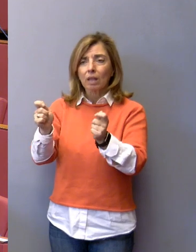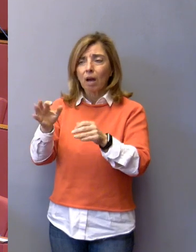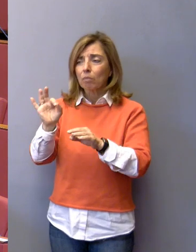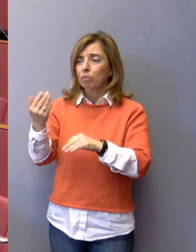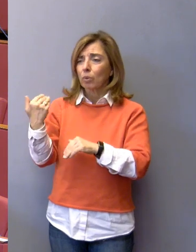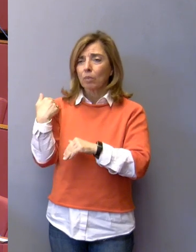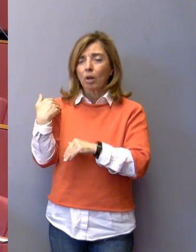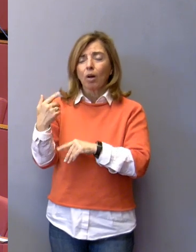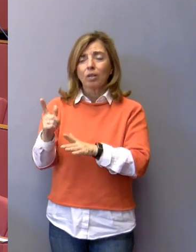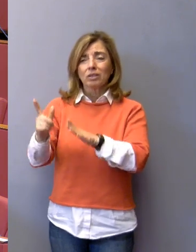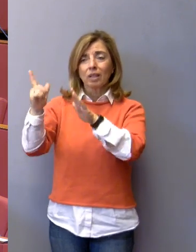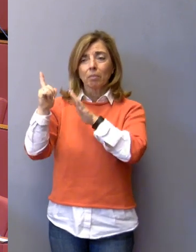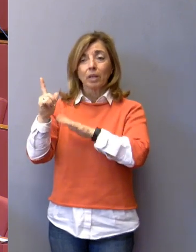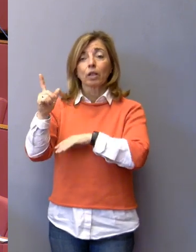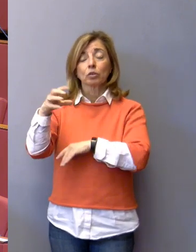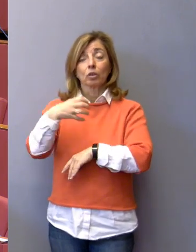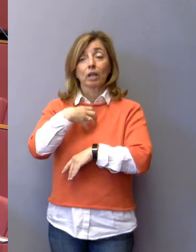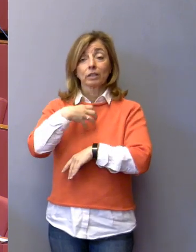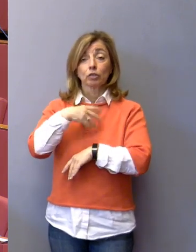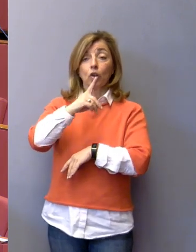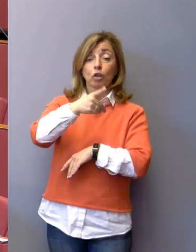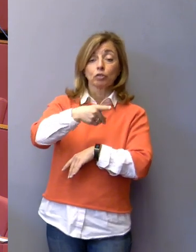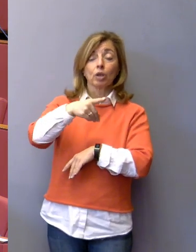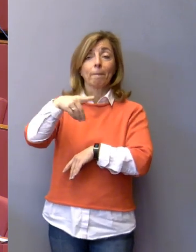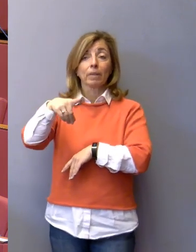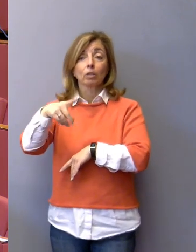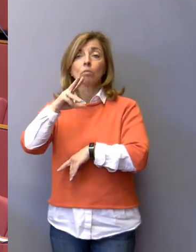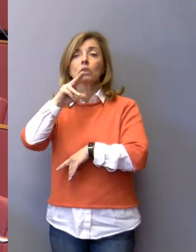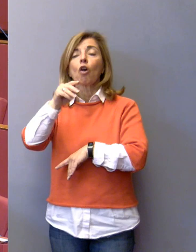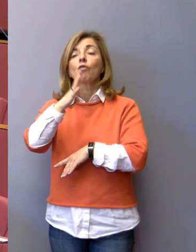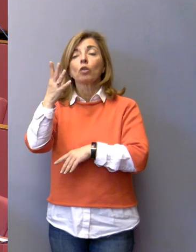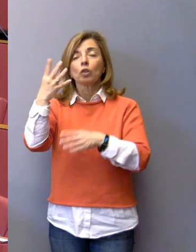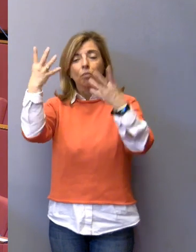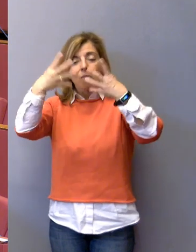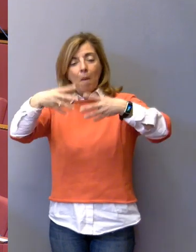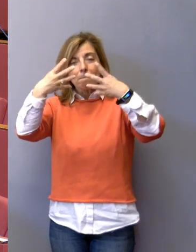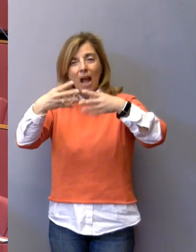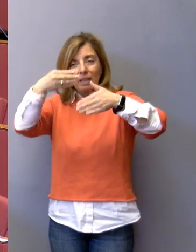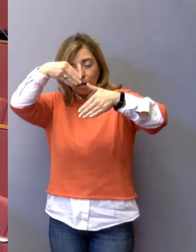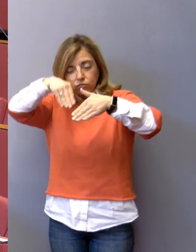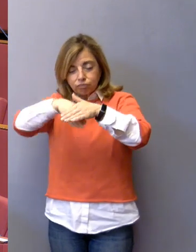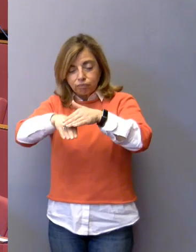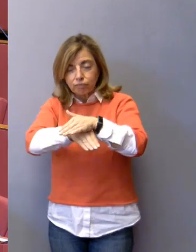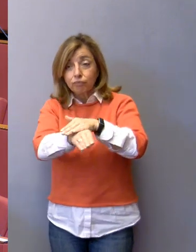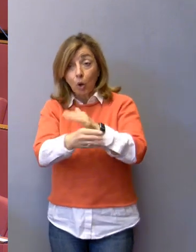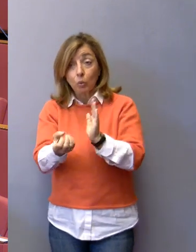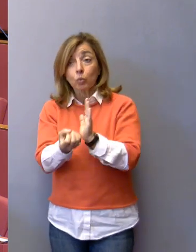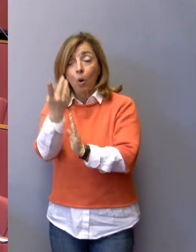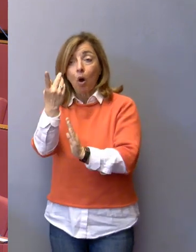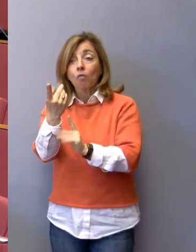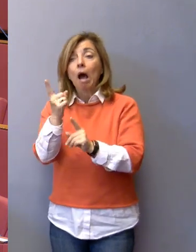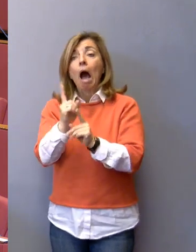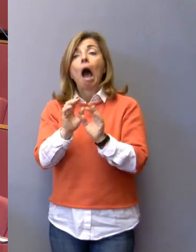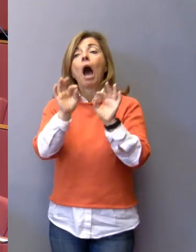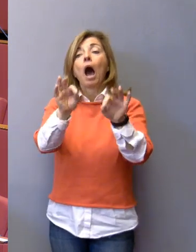giampedrone che forse la talpa nuova arriverà d'autunno è tardi guardi nel prossimo autunno la ripresa del cantiere